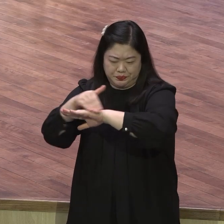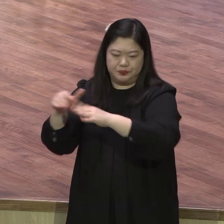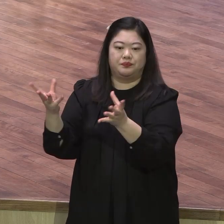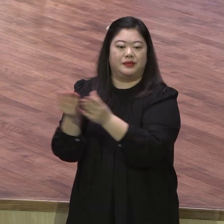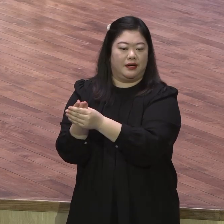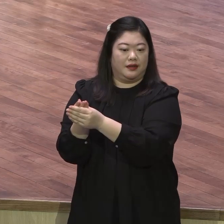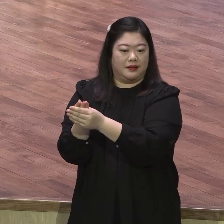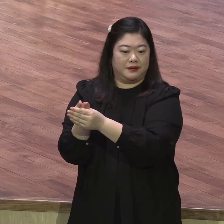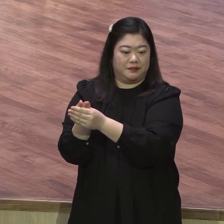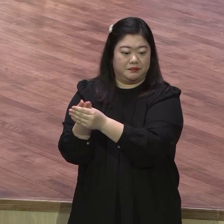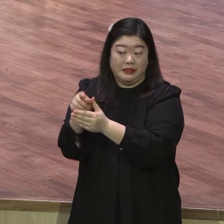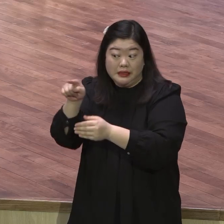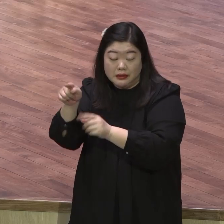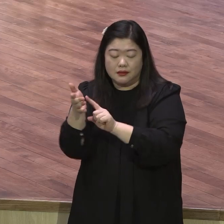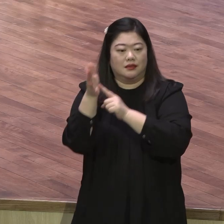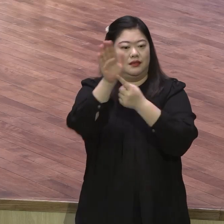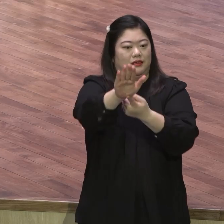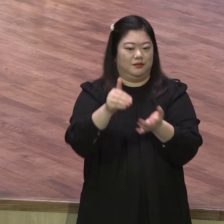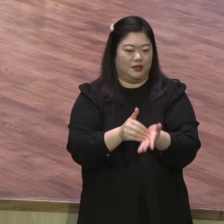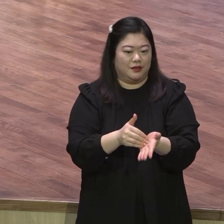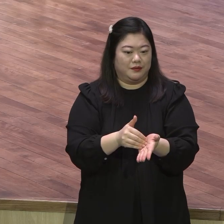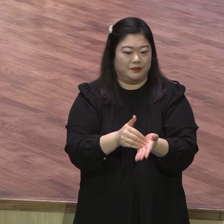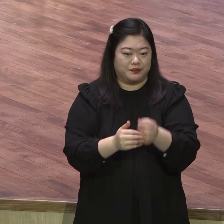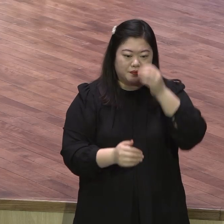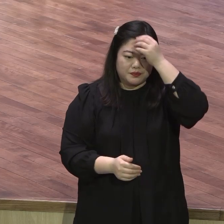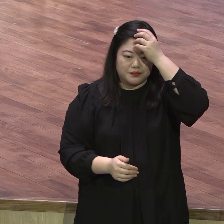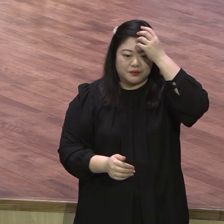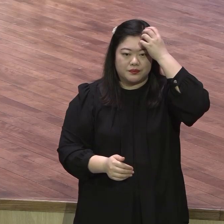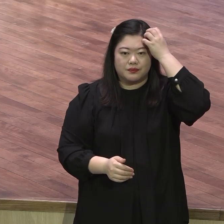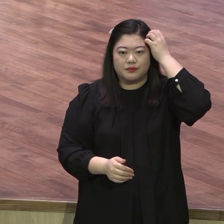이걸 강조한 거예요. 하나님의 일을 내가